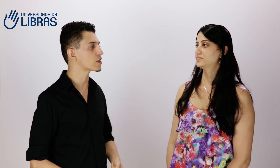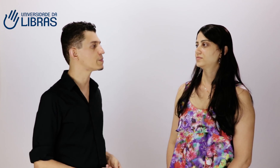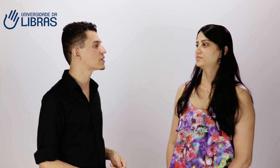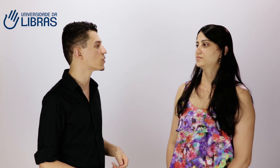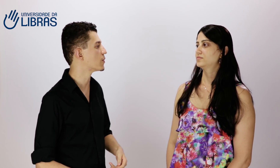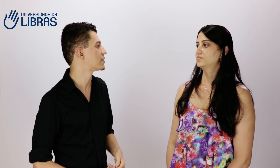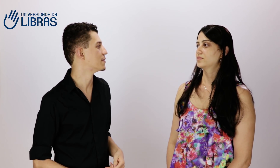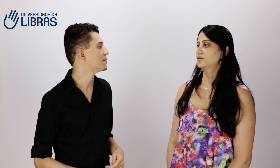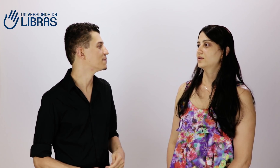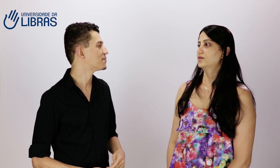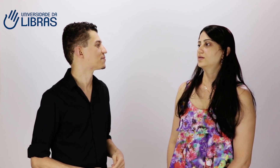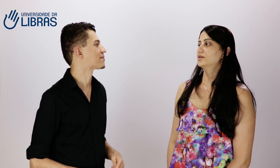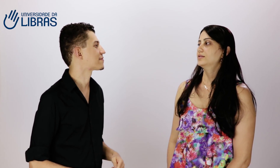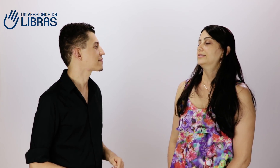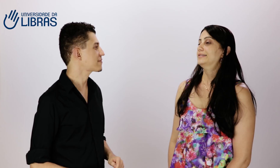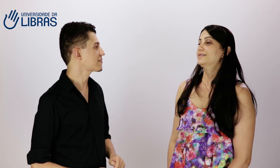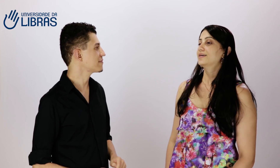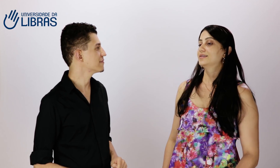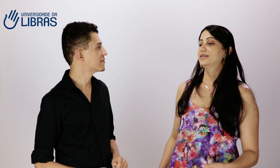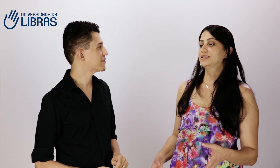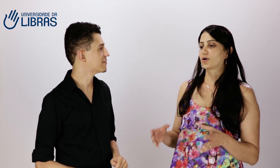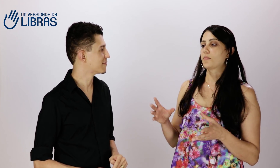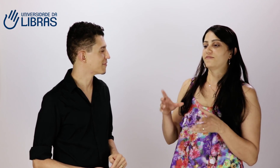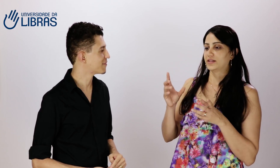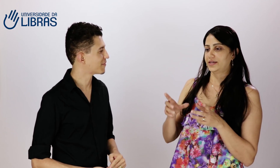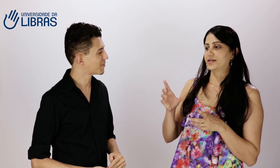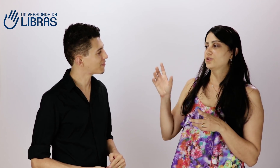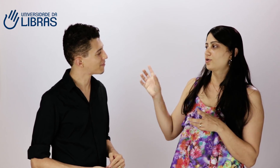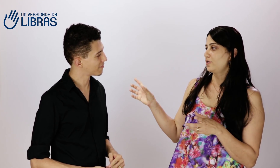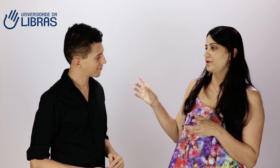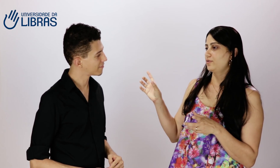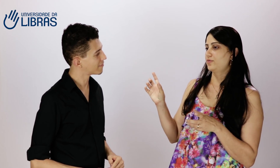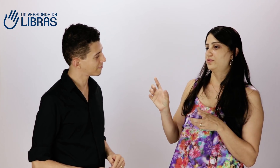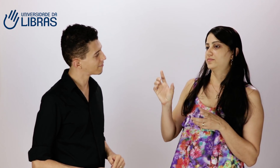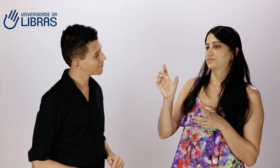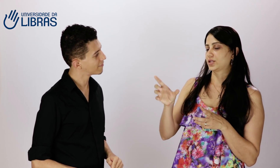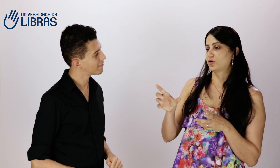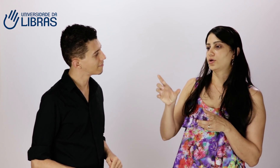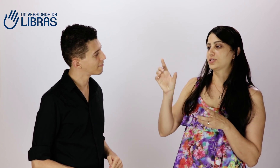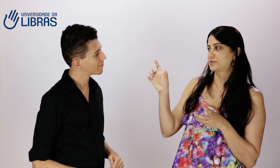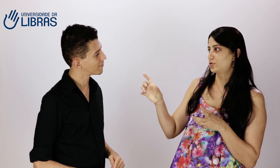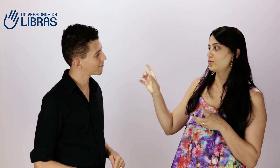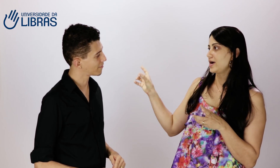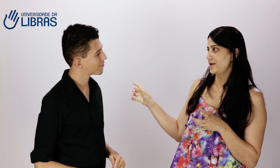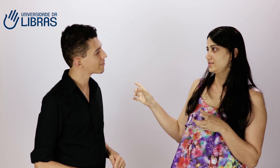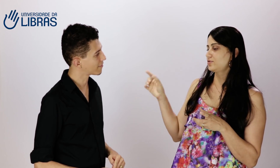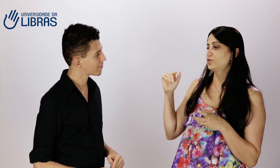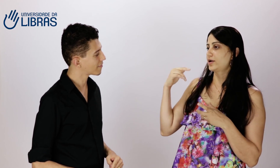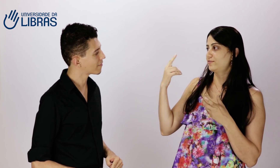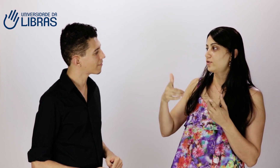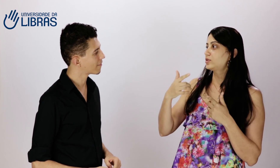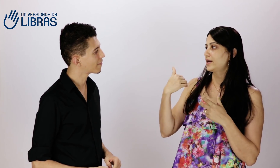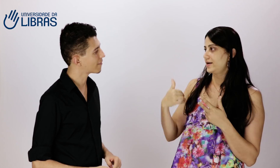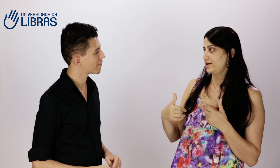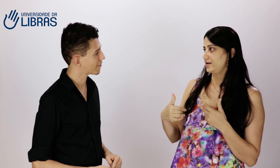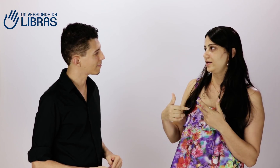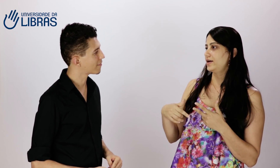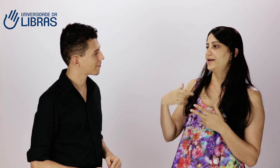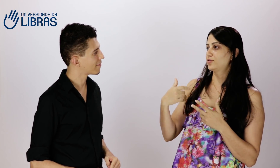outras pessoas? Então, como eu falei, né? Eu coloco as pessoas em lugares, quando eu quero voltar a